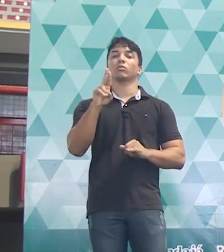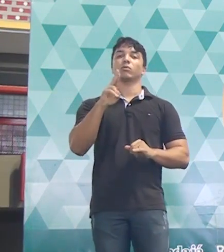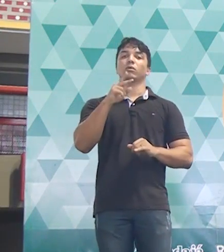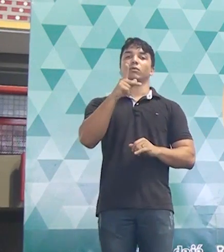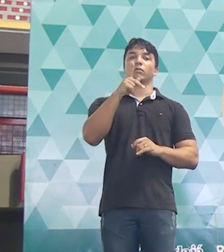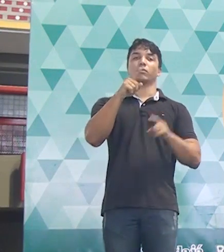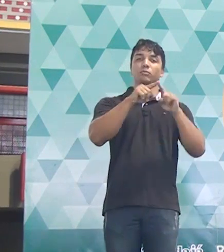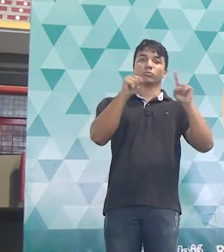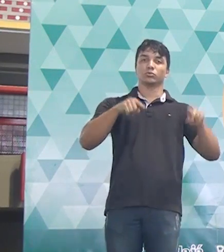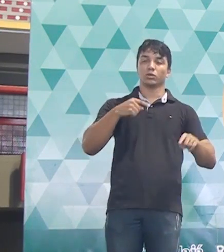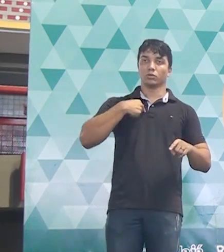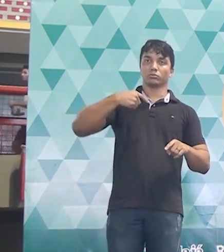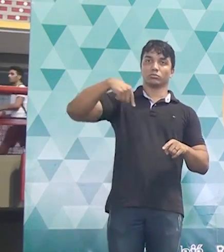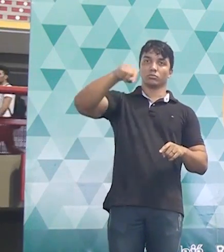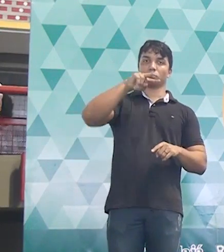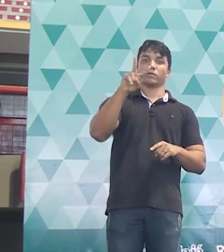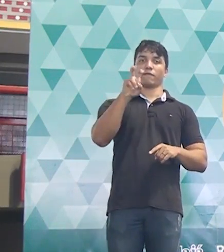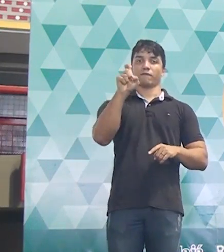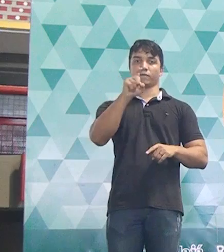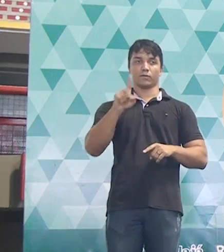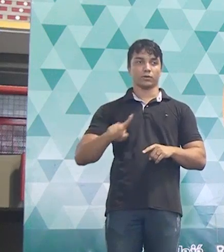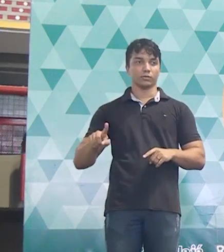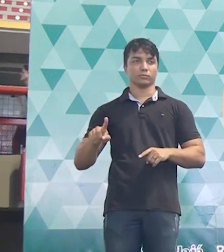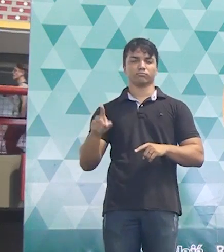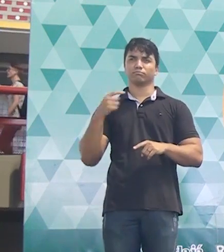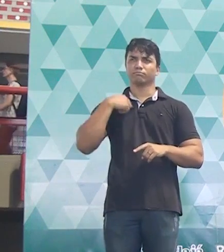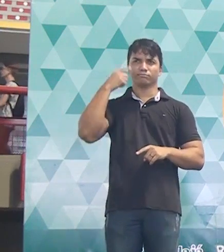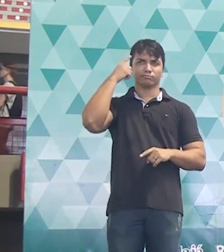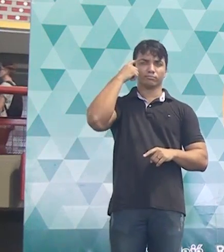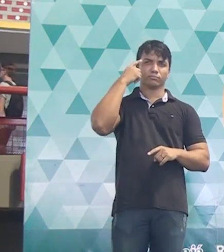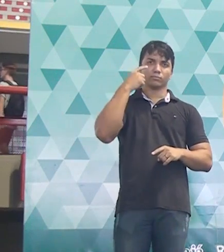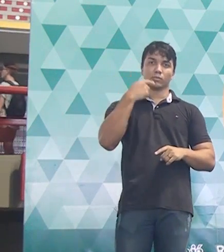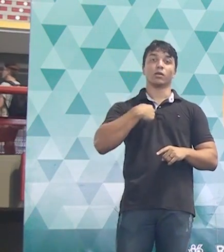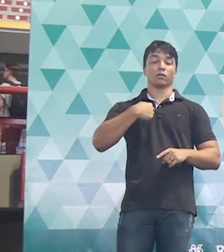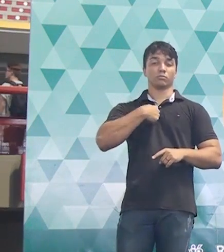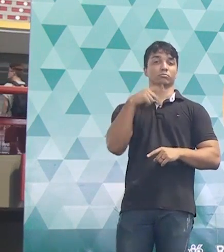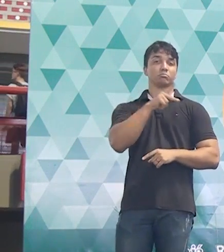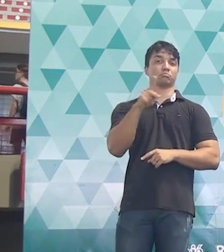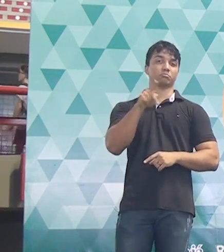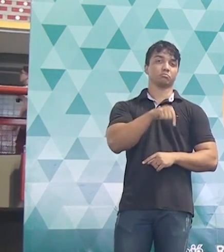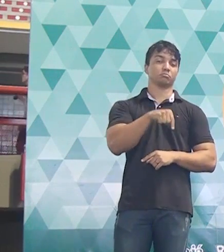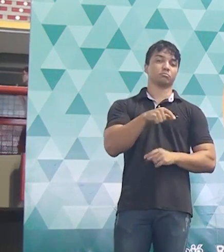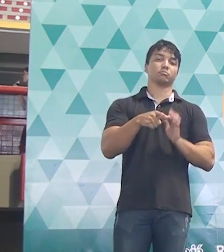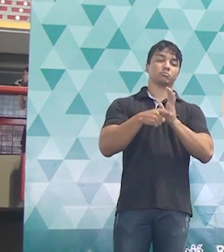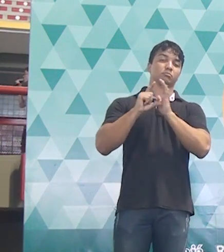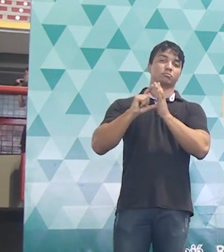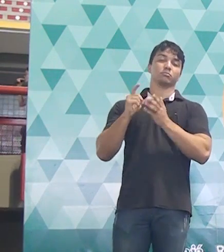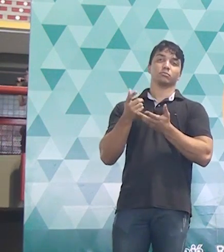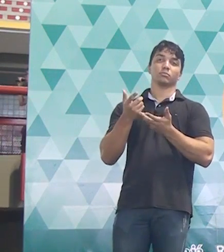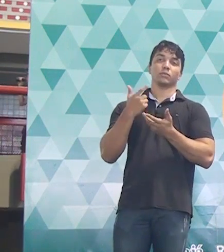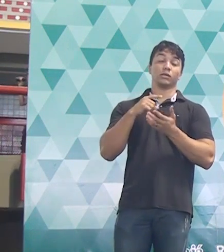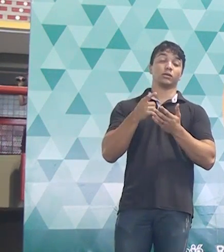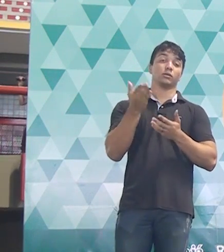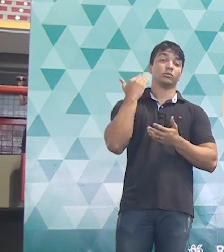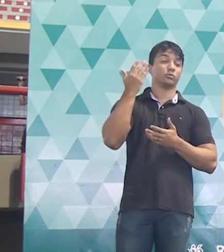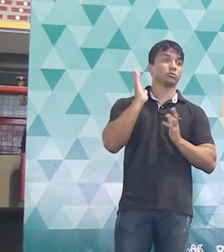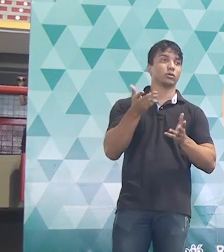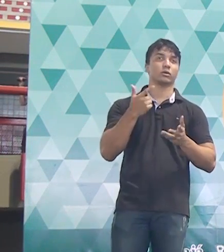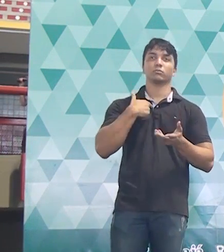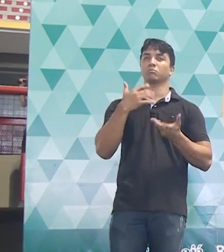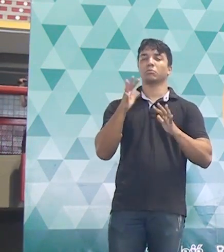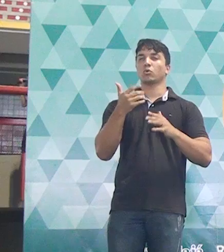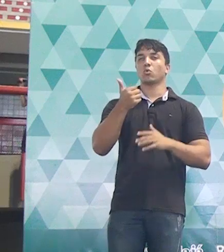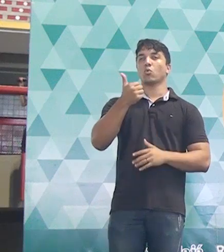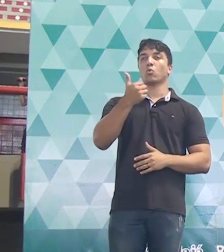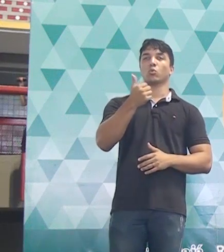Não sei se vocês já ouviram falar. E eu era um dos professores desse projeto. A gente costumava reunir na primeira aula 11 mil